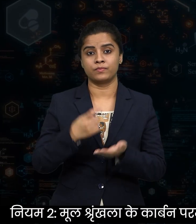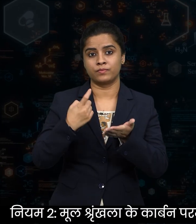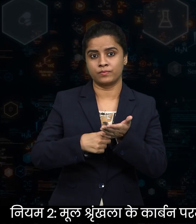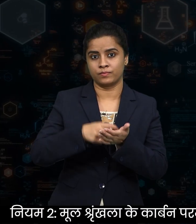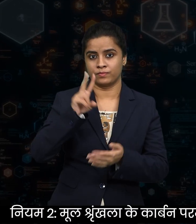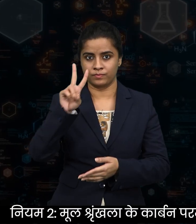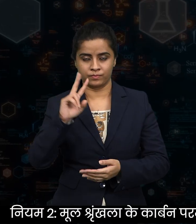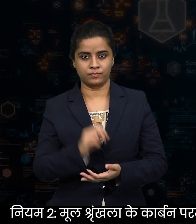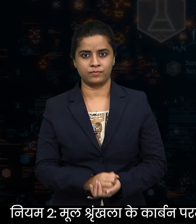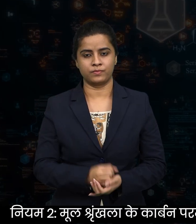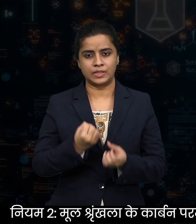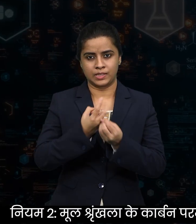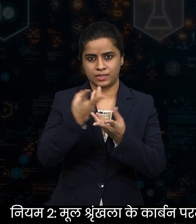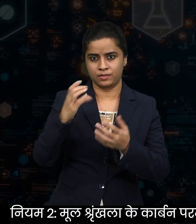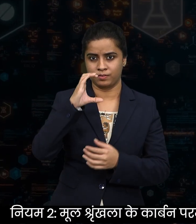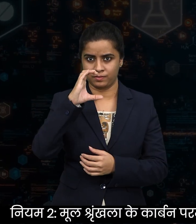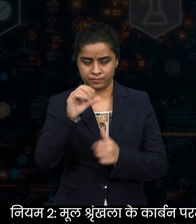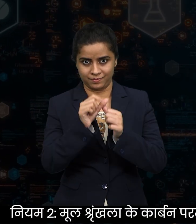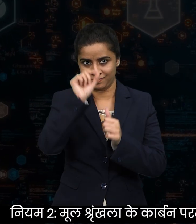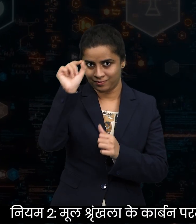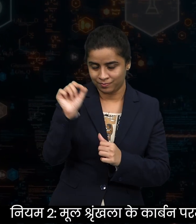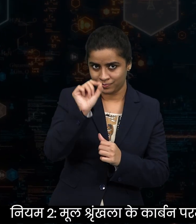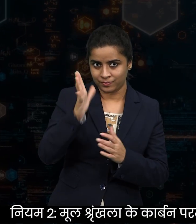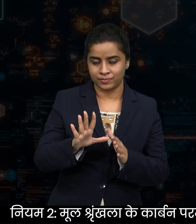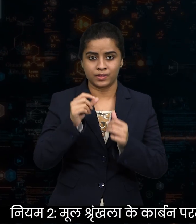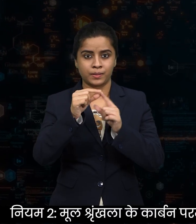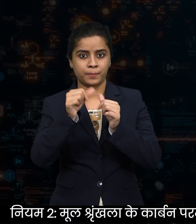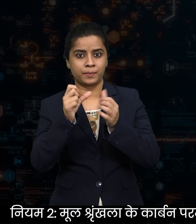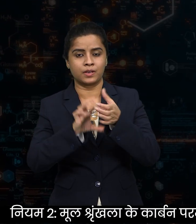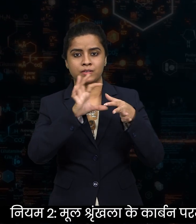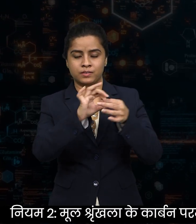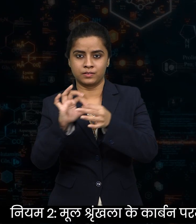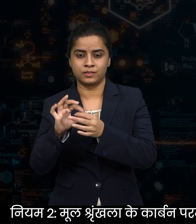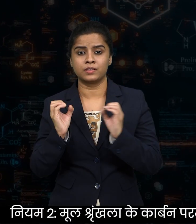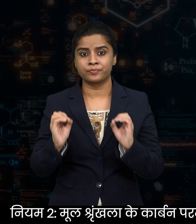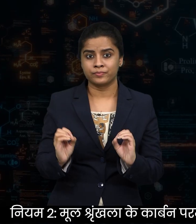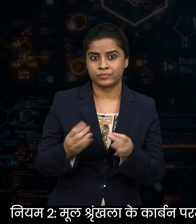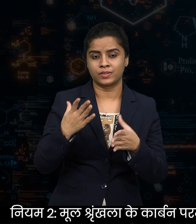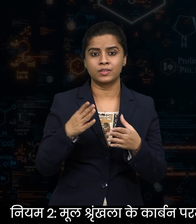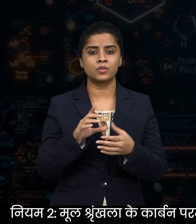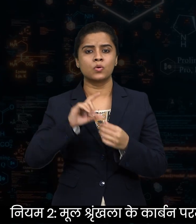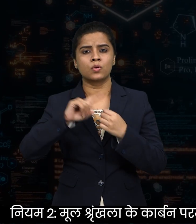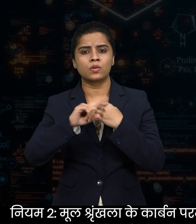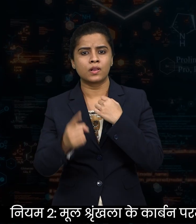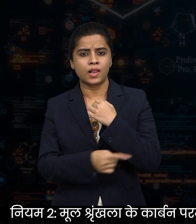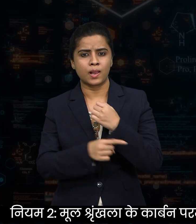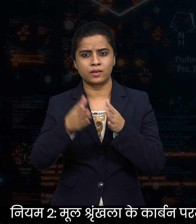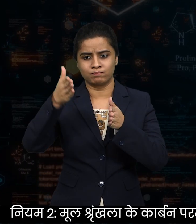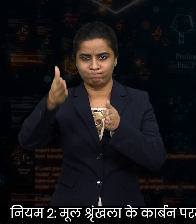2। मूल श्रृंखला के कार्बन परमाणुओं की संख्या प्रतिस्थापन या कार्यात्मक